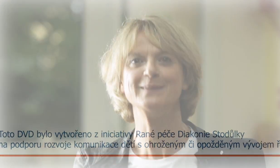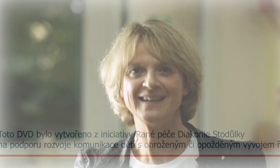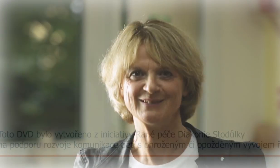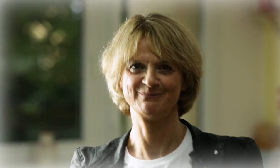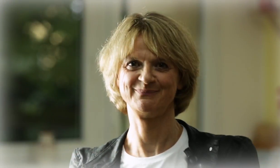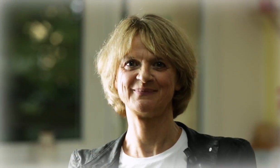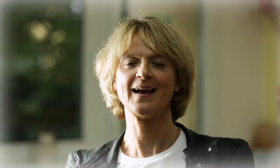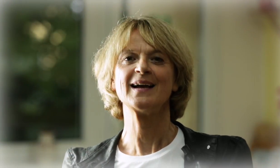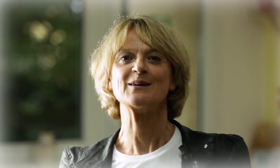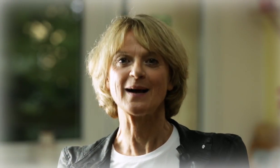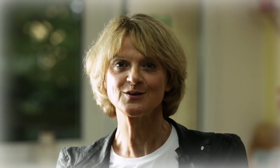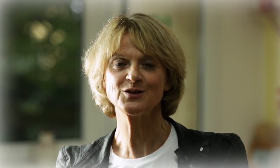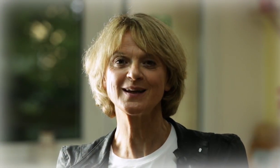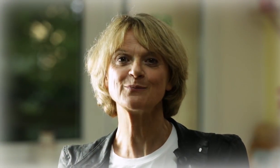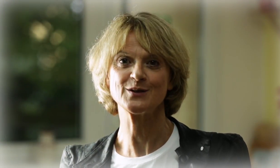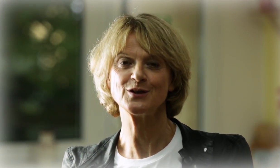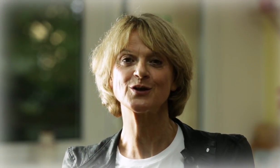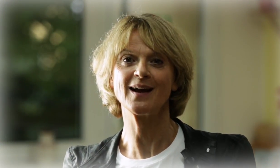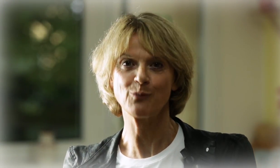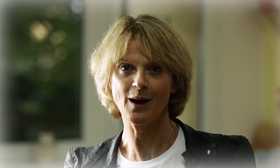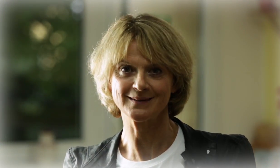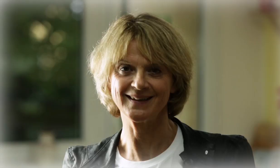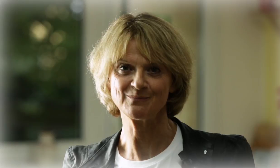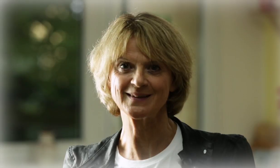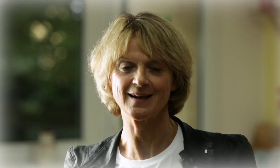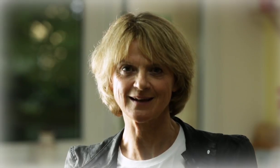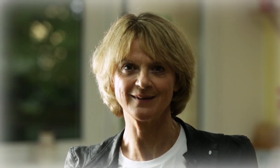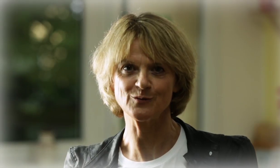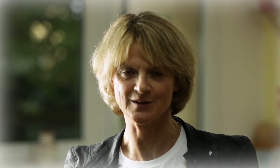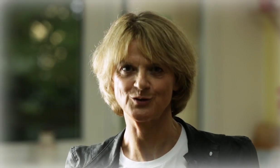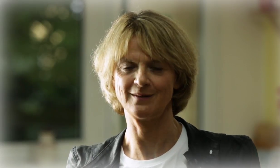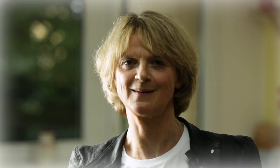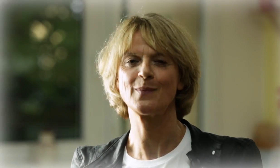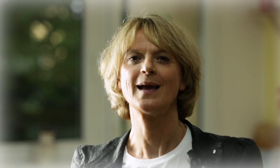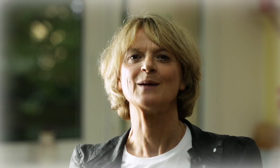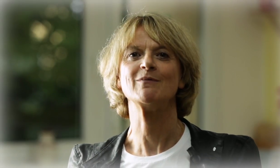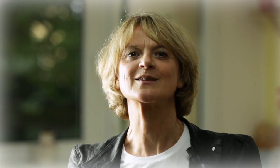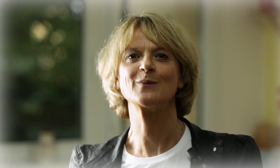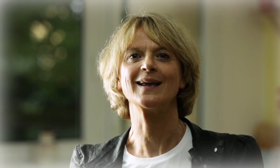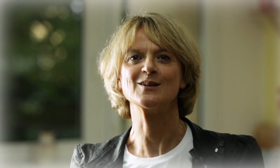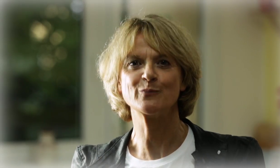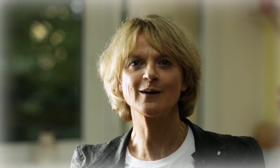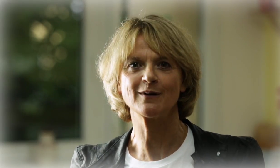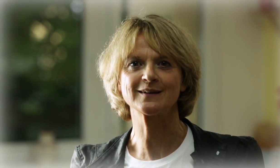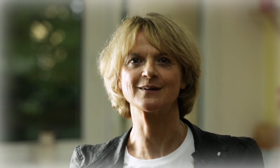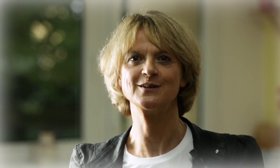Dobrý den. Básničky, písničky a pohádky, které za chvíli uslyšíte, by vás měly inspirovat k vaší